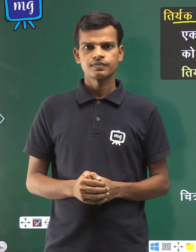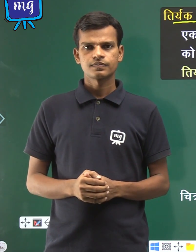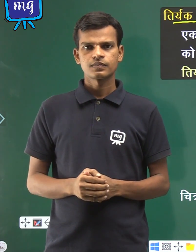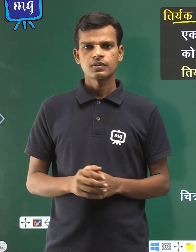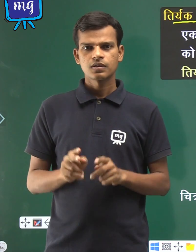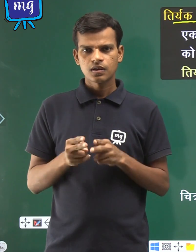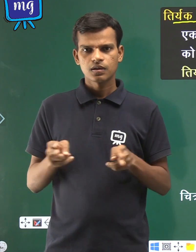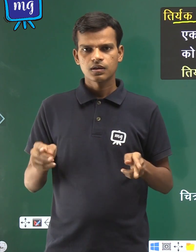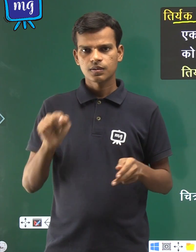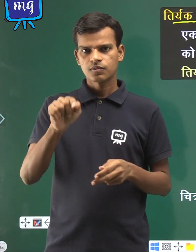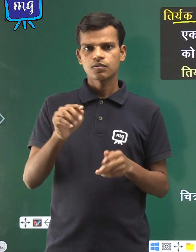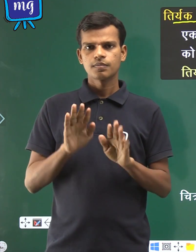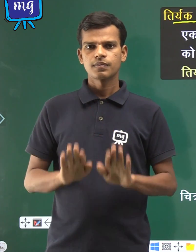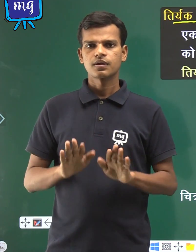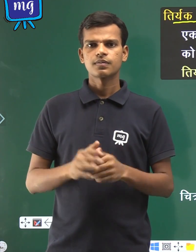भिन्न बिंदुओं पर